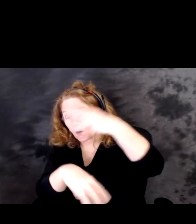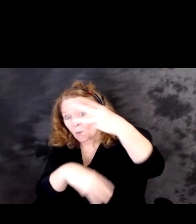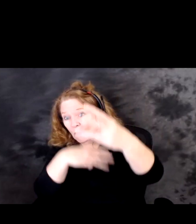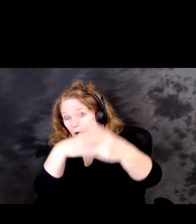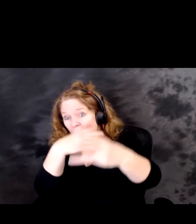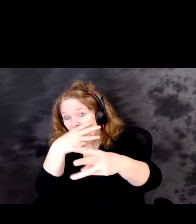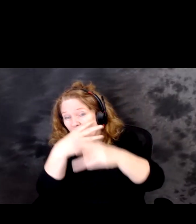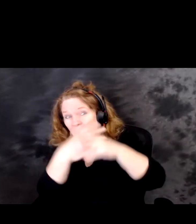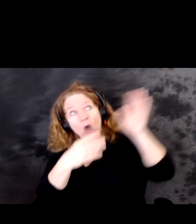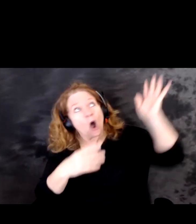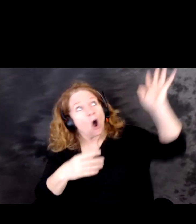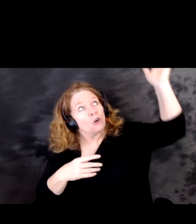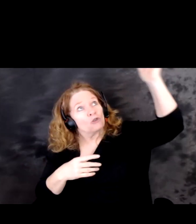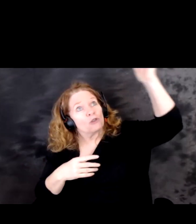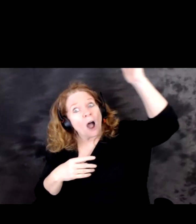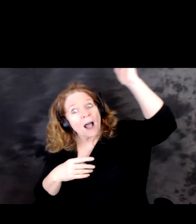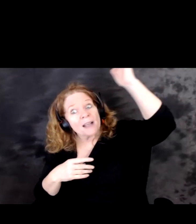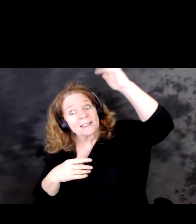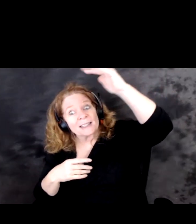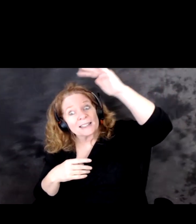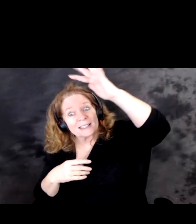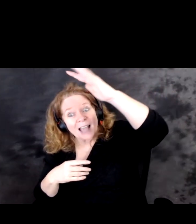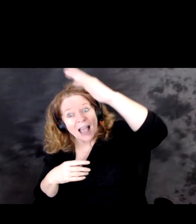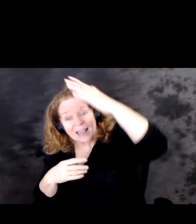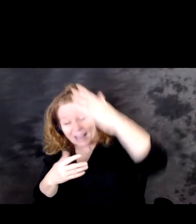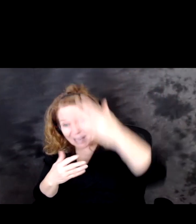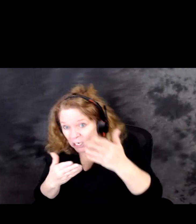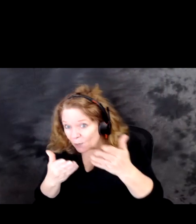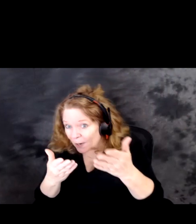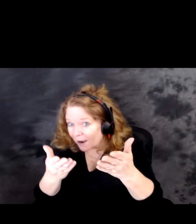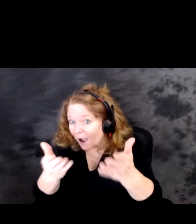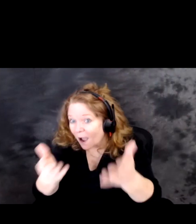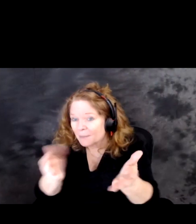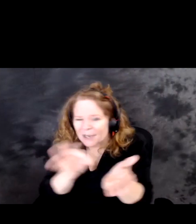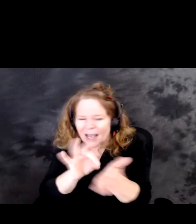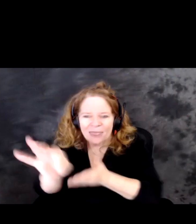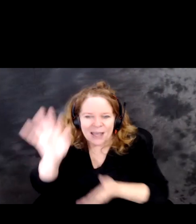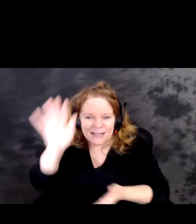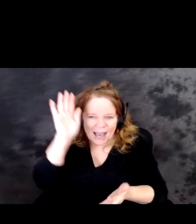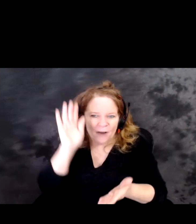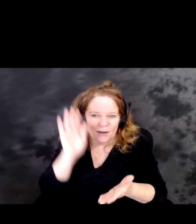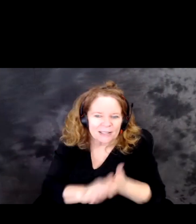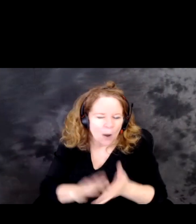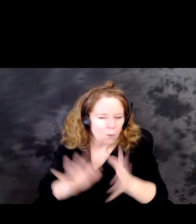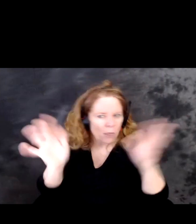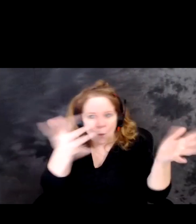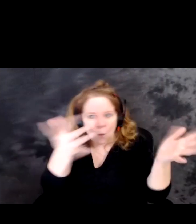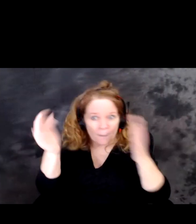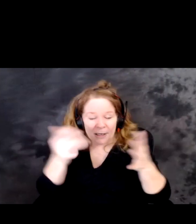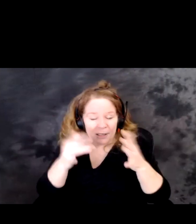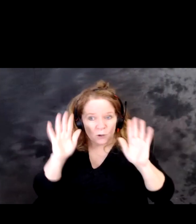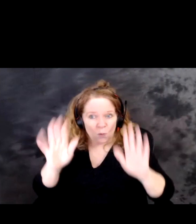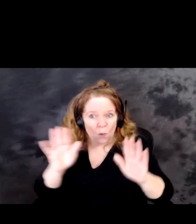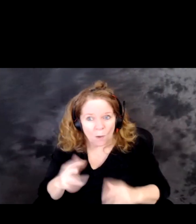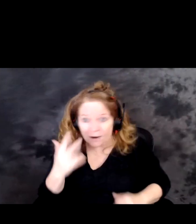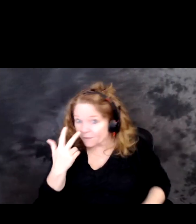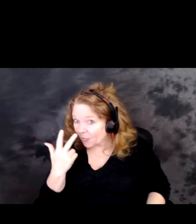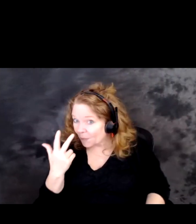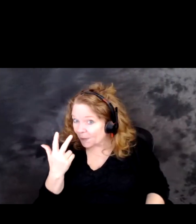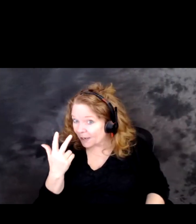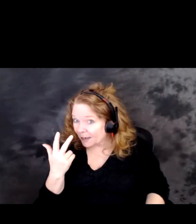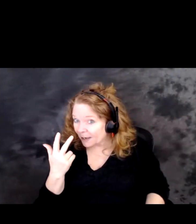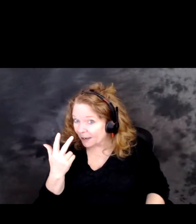través del mundo, por el cielo, y ahí van, niños y niñas. Vamos a cantar con un whoopity do a las